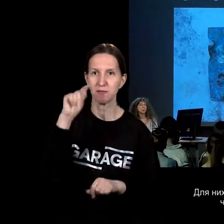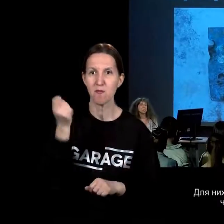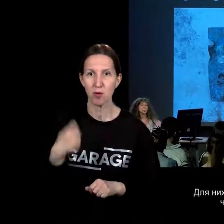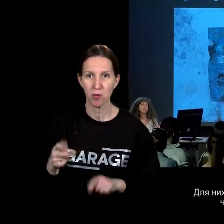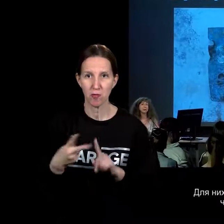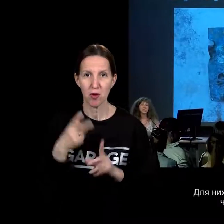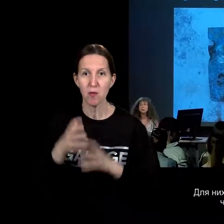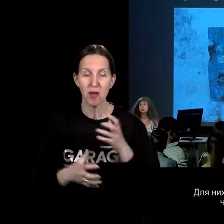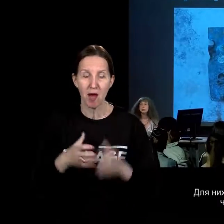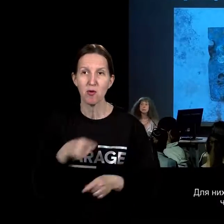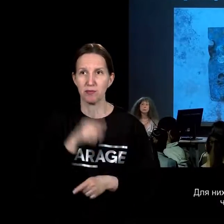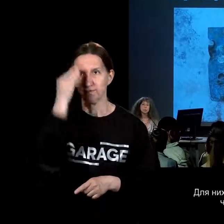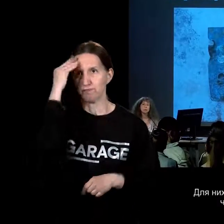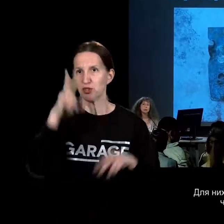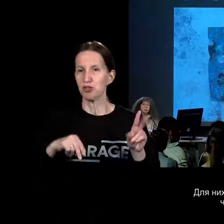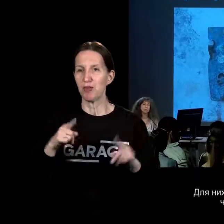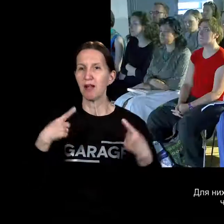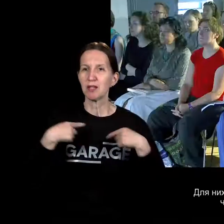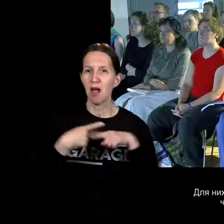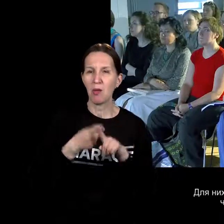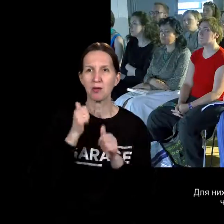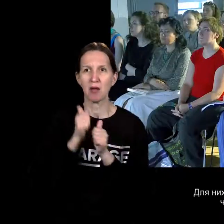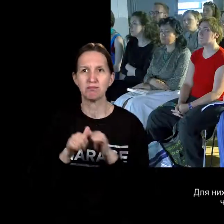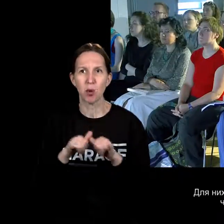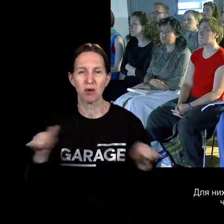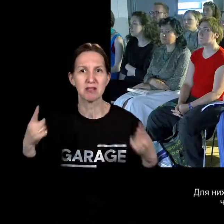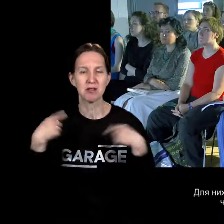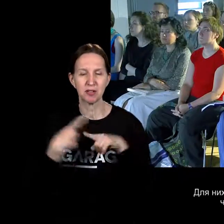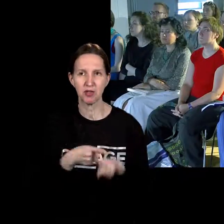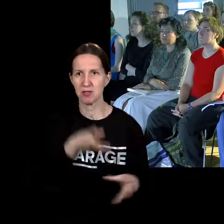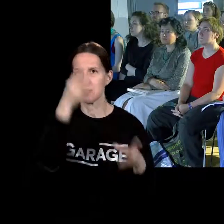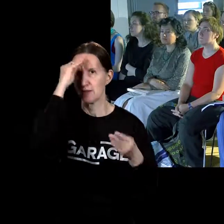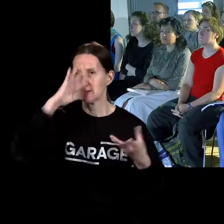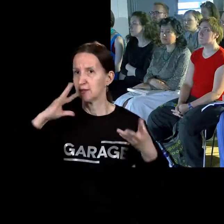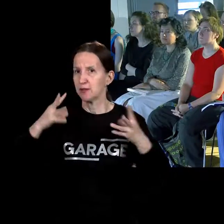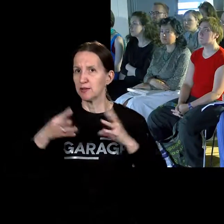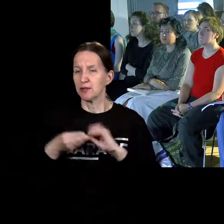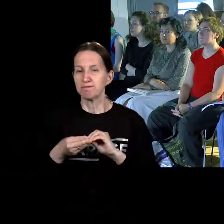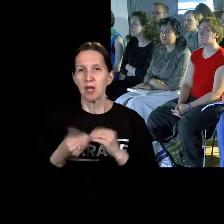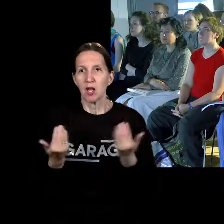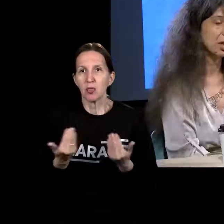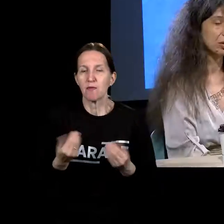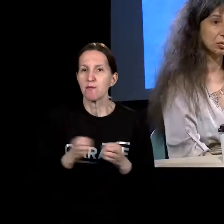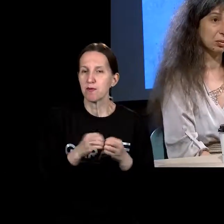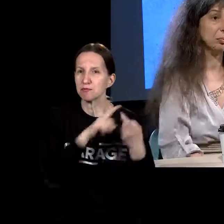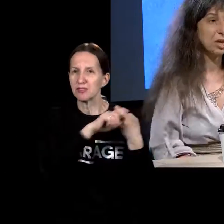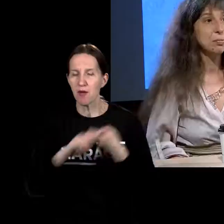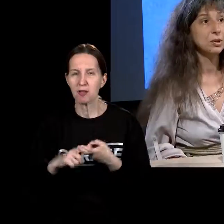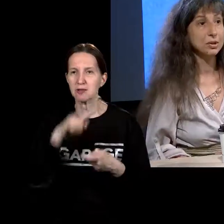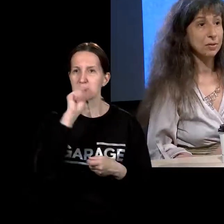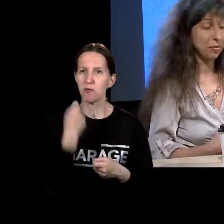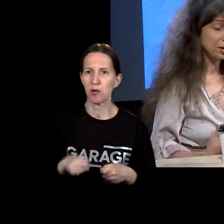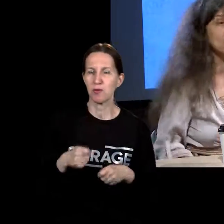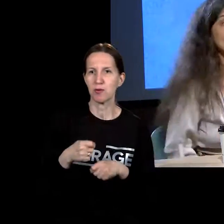которых технологии и прогресс это было чем-то, что надо было переосмыслить, что, с чего надо было снять вот это